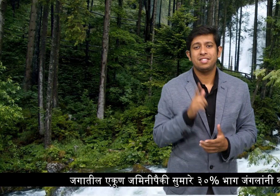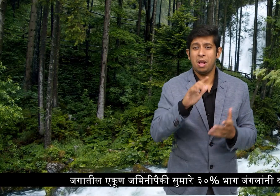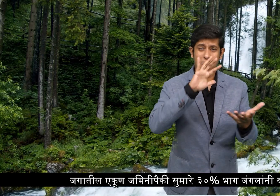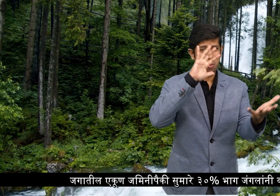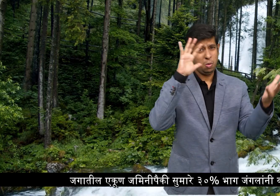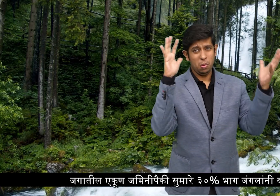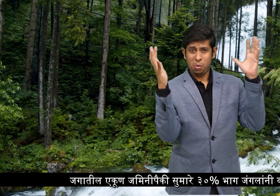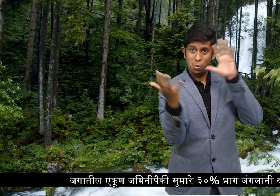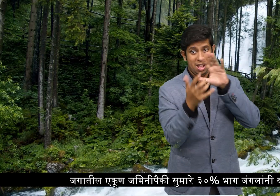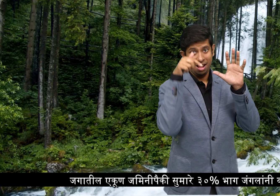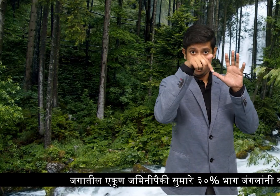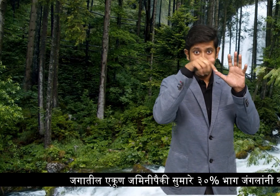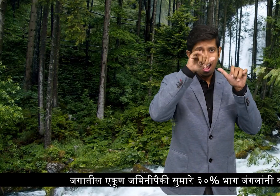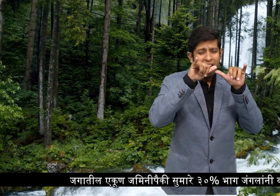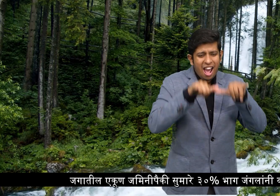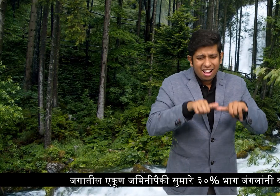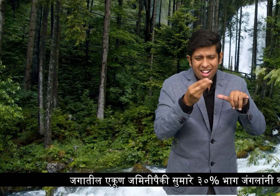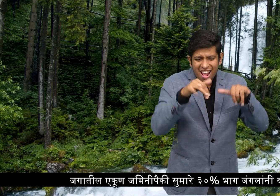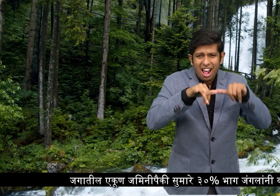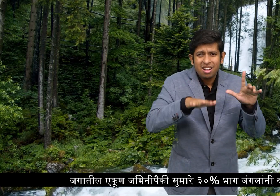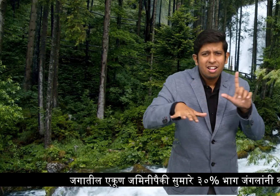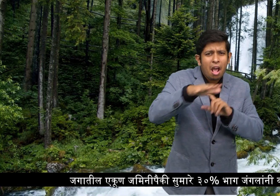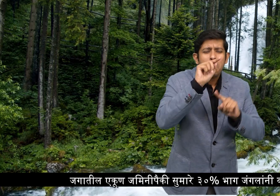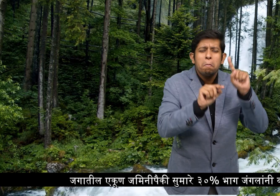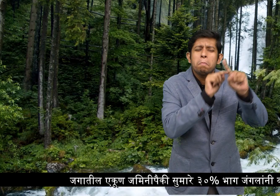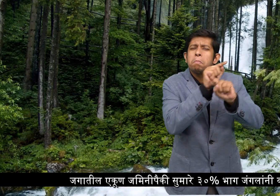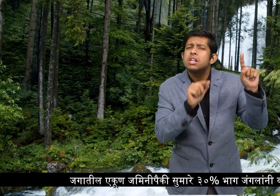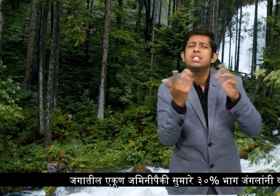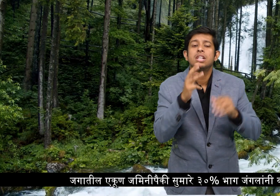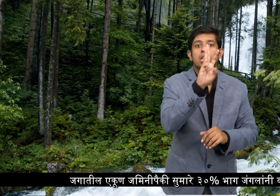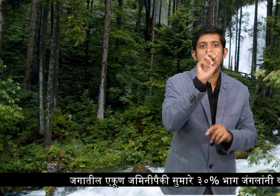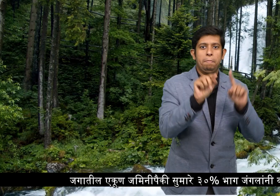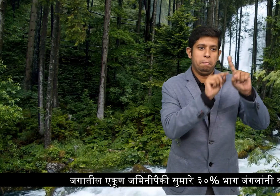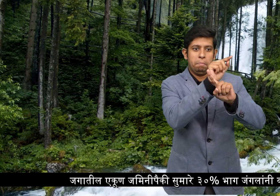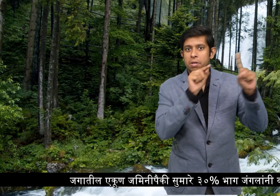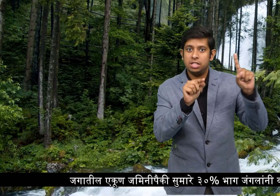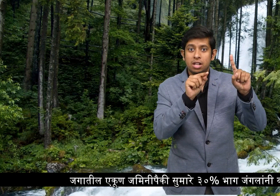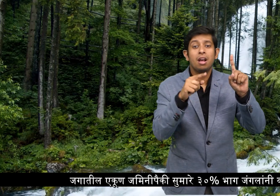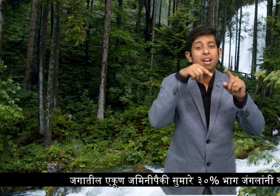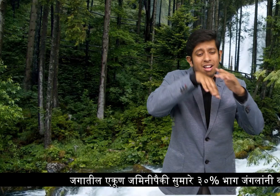जगातील एकूण जमिनीपैकी सुमारे 30% भाग जंगलांनी व्यापलेले आहे.